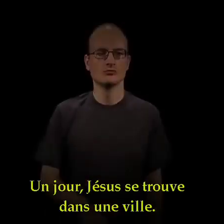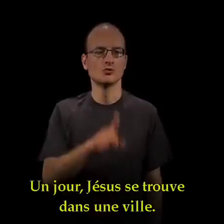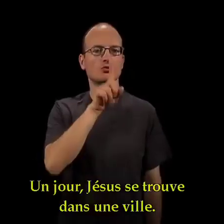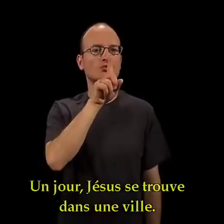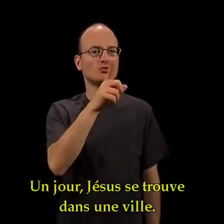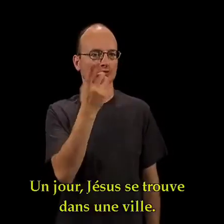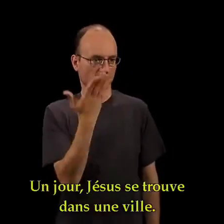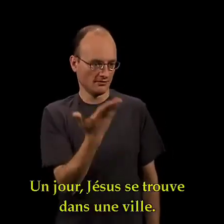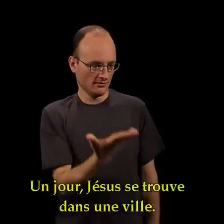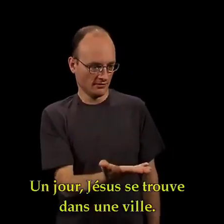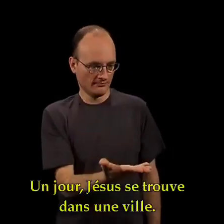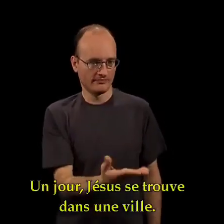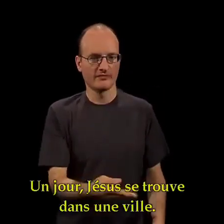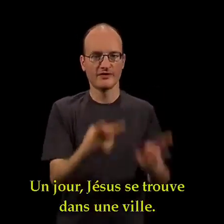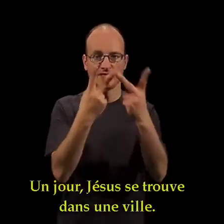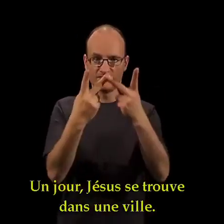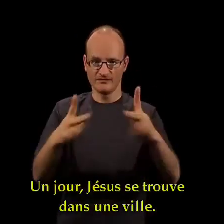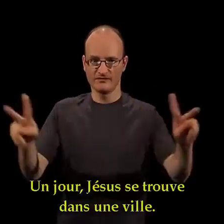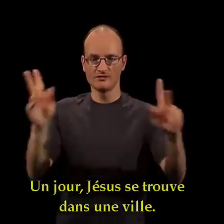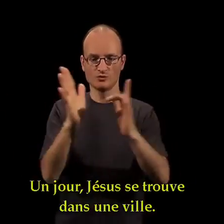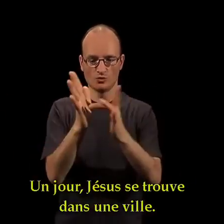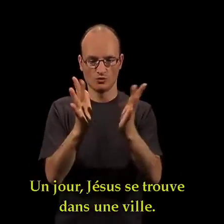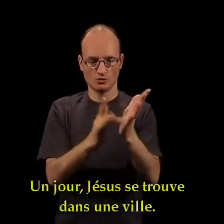Un jour, Jésus se trouve dans une ville.